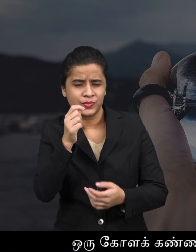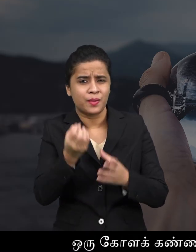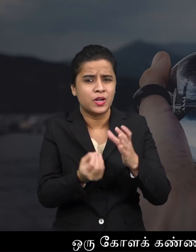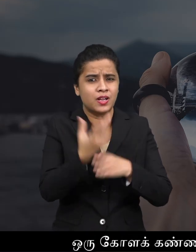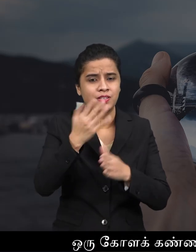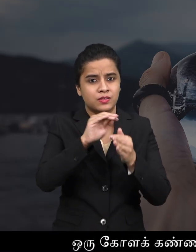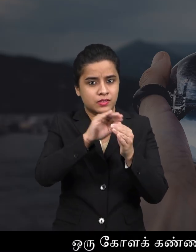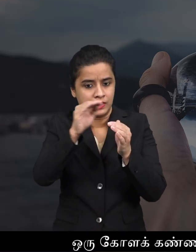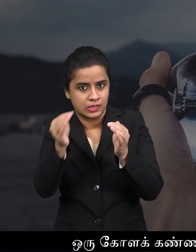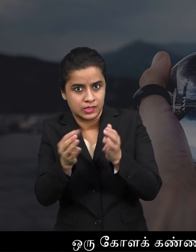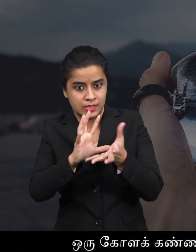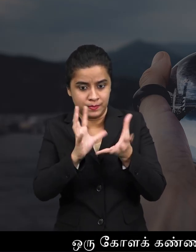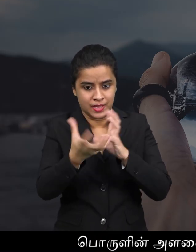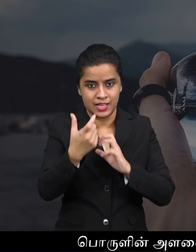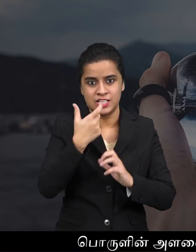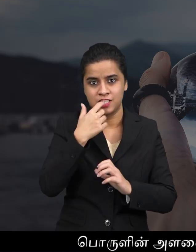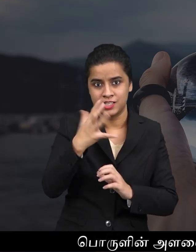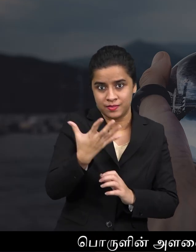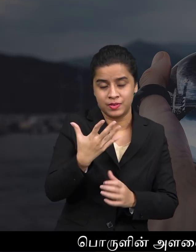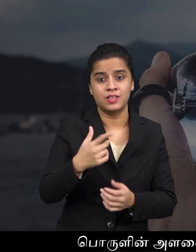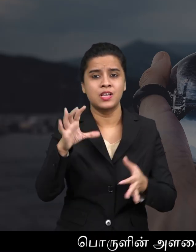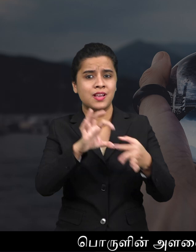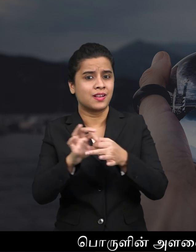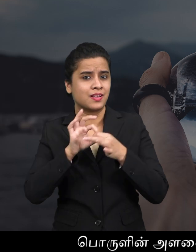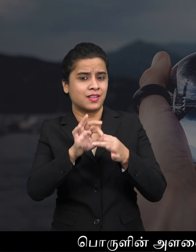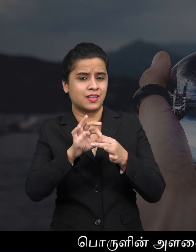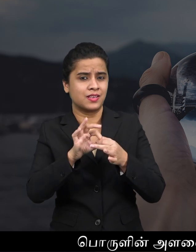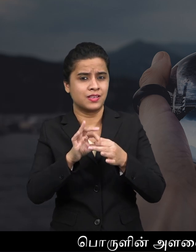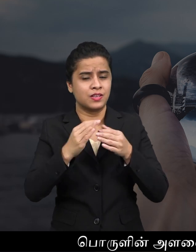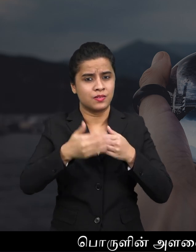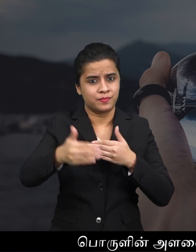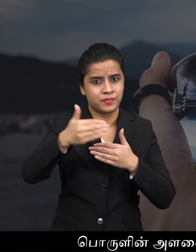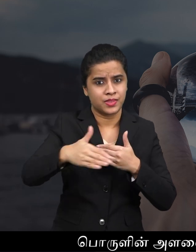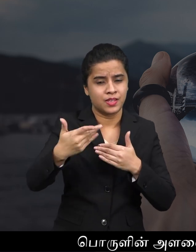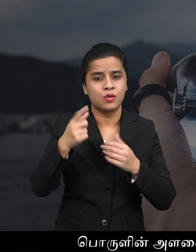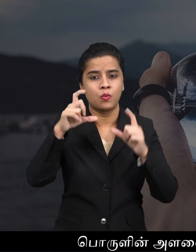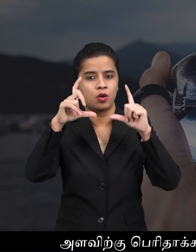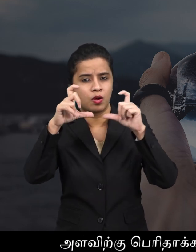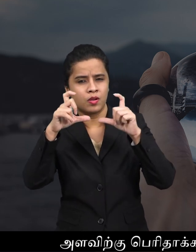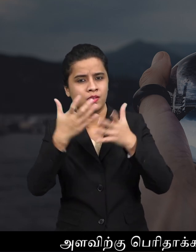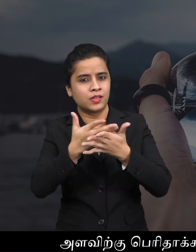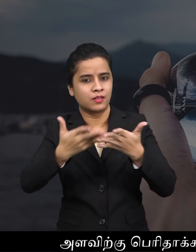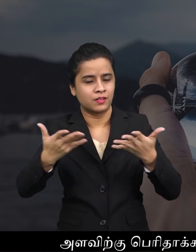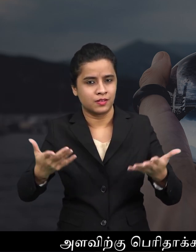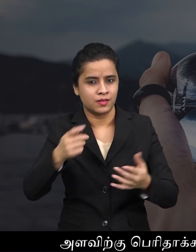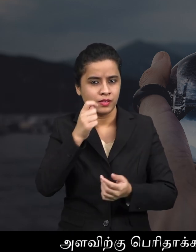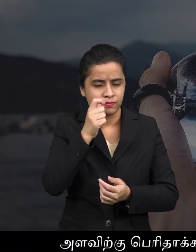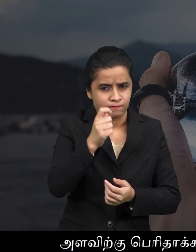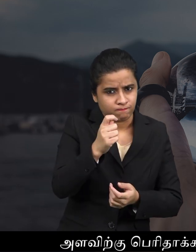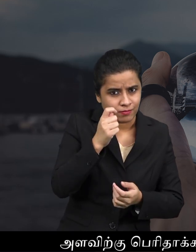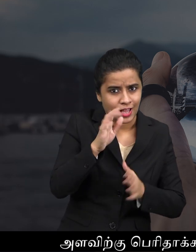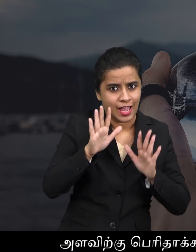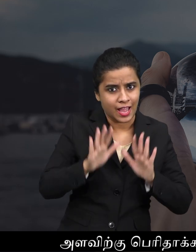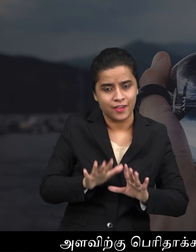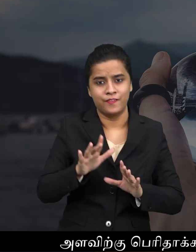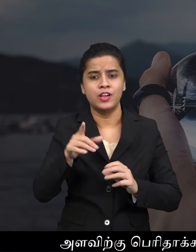கண்ணாடியில் உருவாக்கப்படும் உருப்பெருக்கம் பொருளின் அளவை பொறுத்து ஒரு பொருளின் பிம்பம் எந்த அளவிற்கு